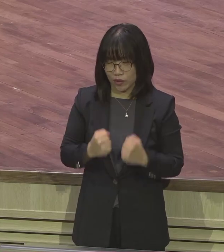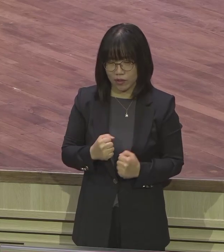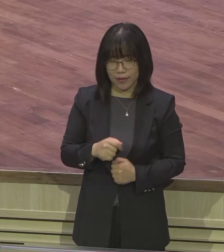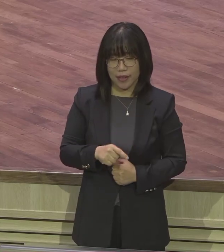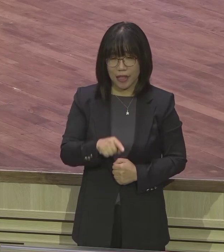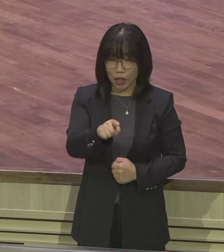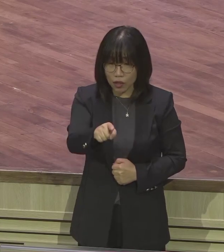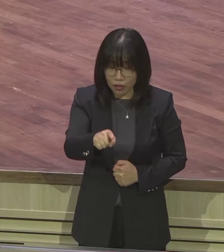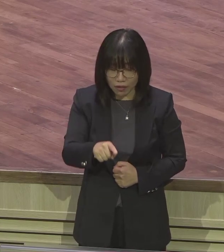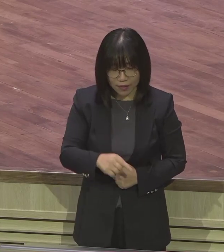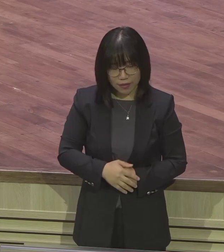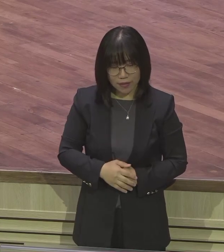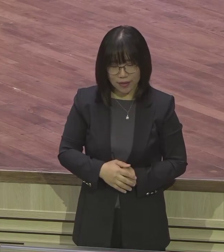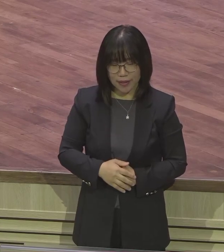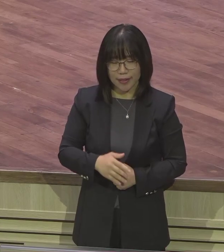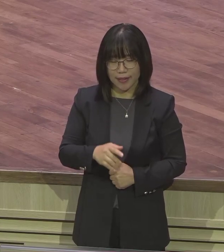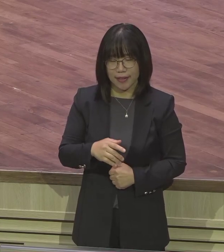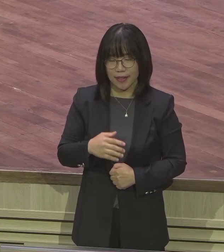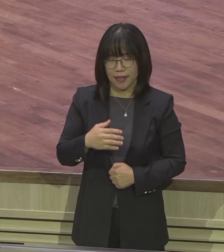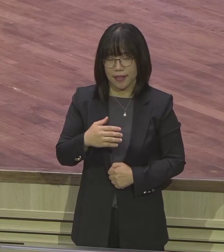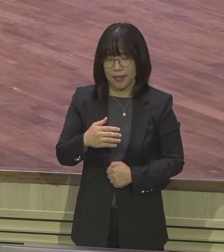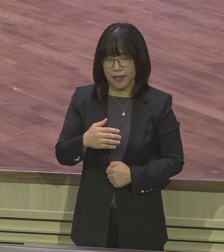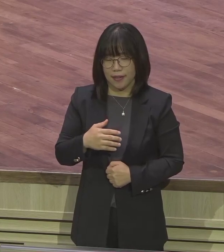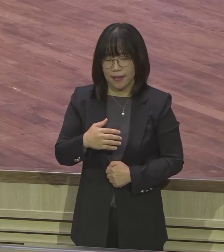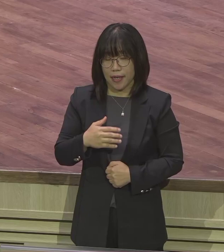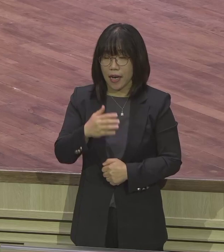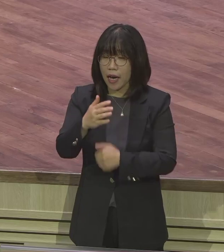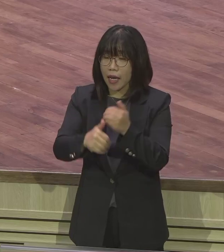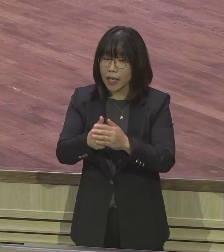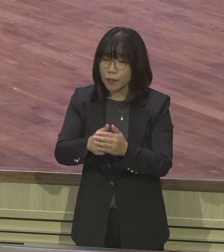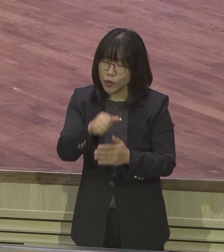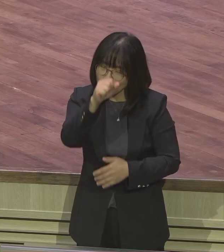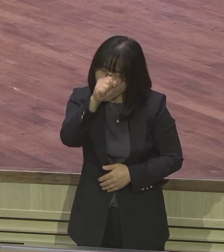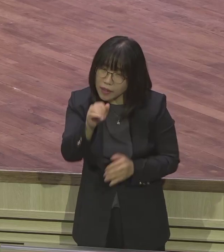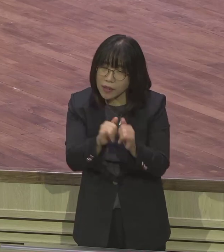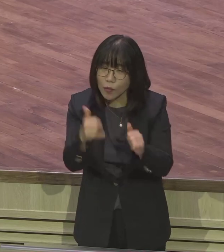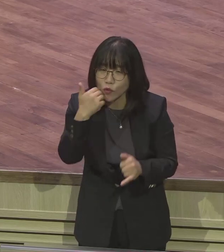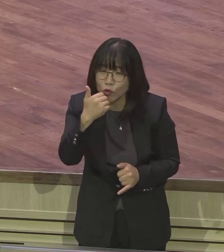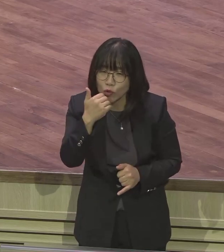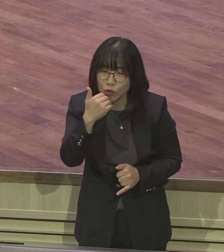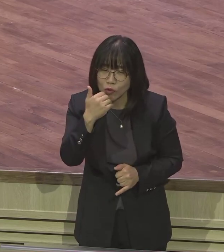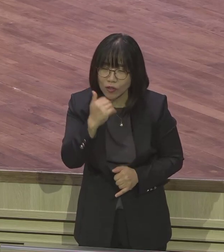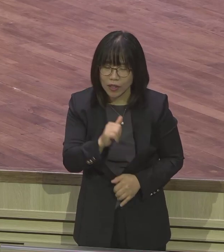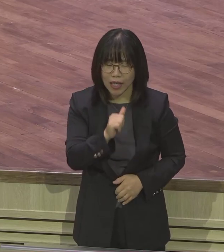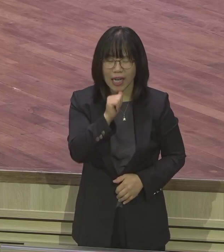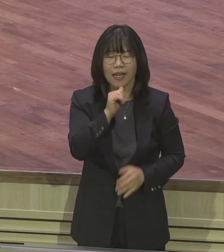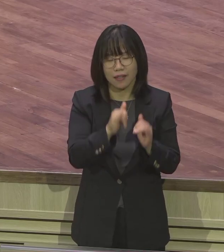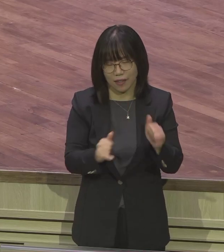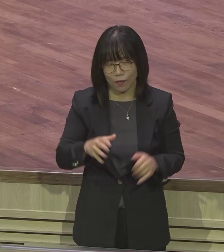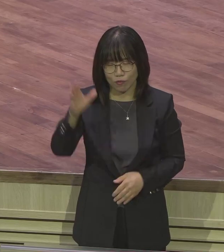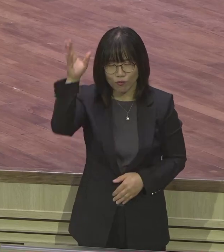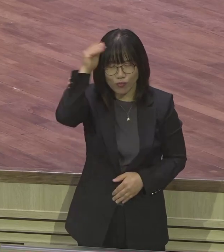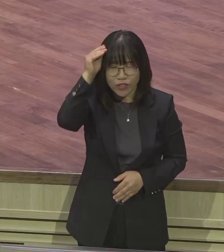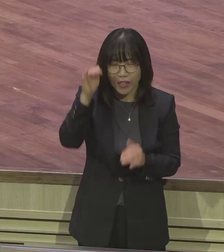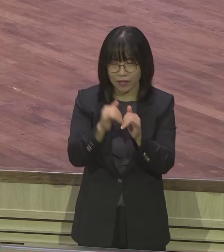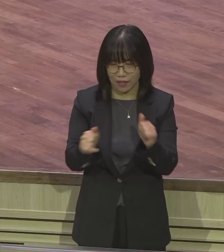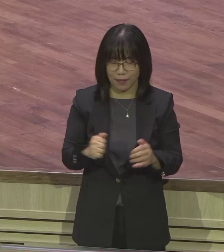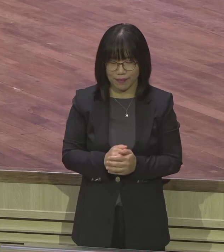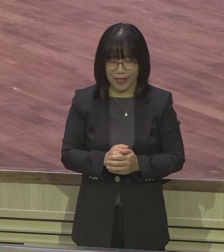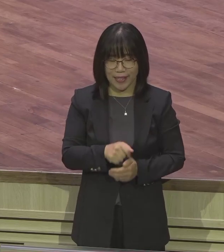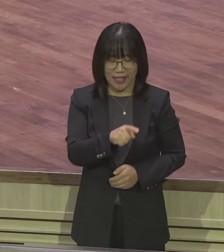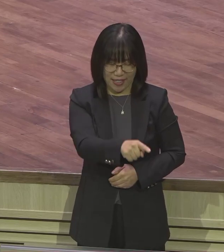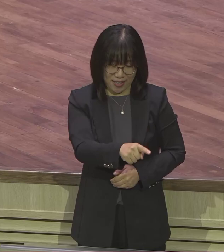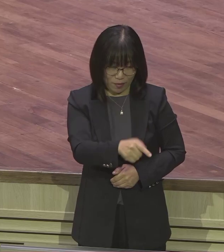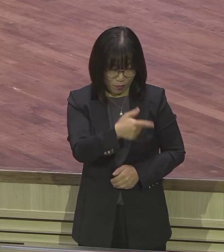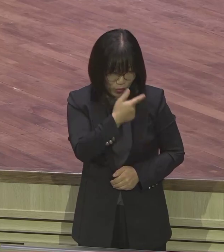네가 그럼. 하나님은 누굴 좋아하느냐? 없는 사람, 가난한 사람, 무능한 사람, 무식한 사람. 그 통해서 하나님